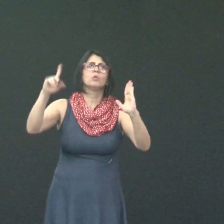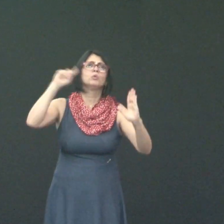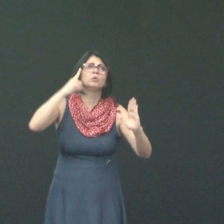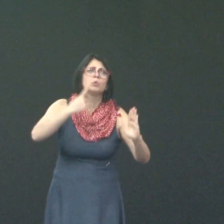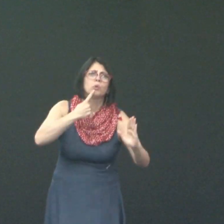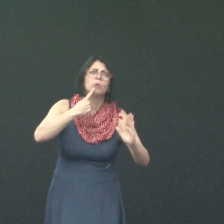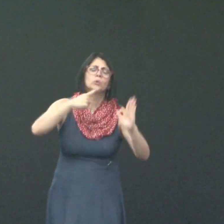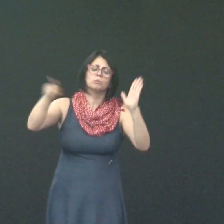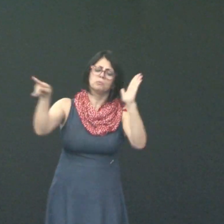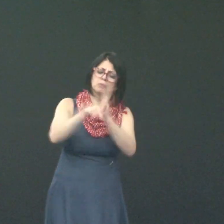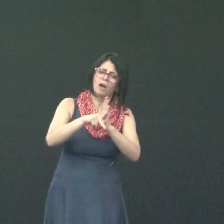Neste momento,